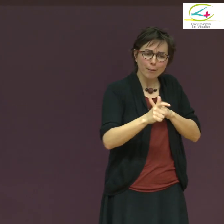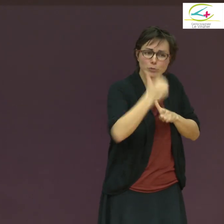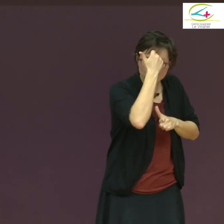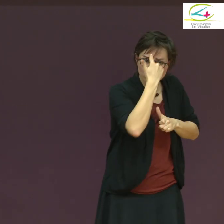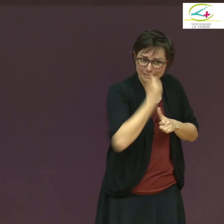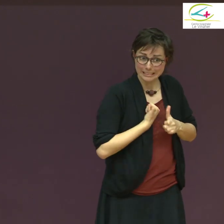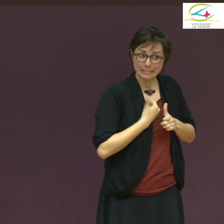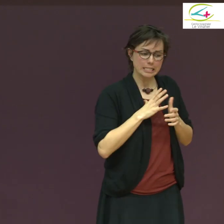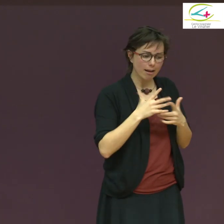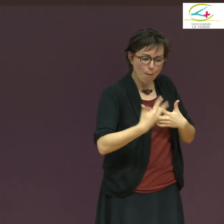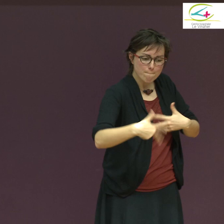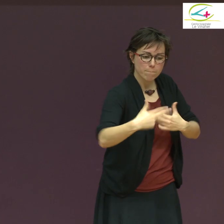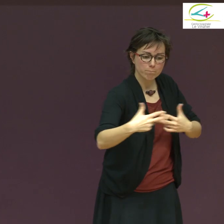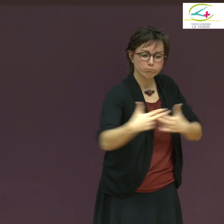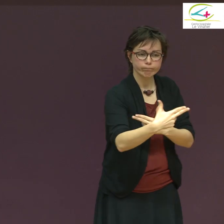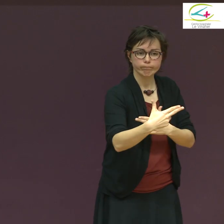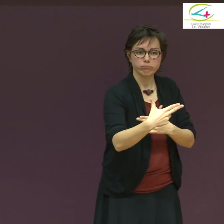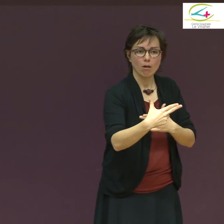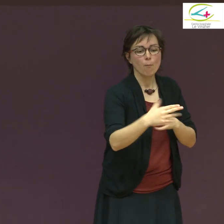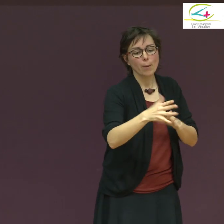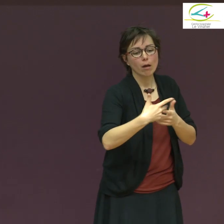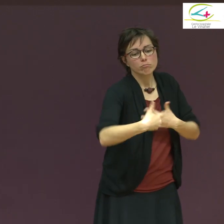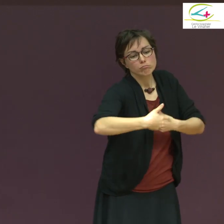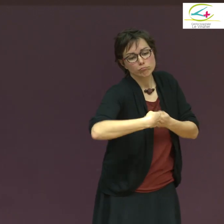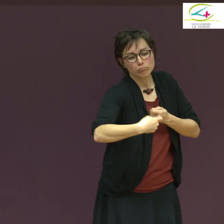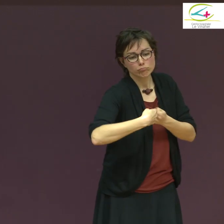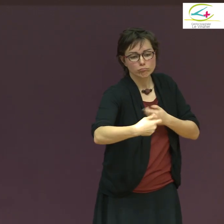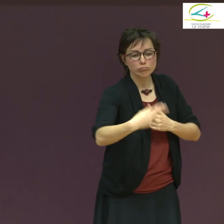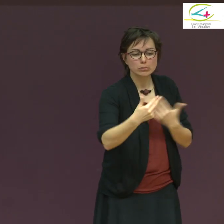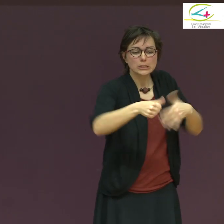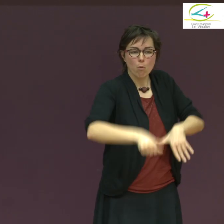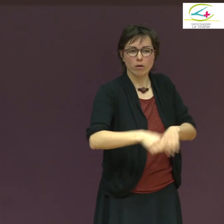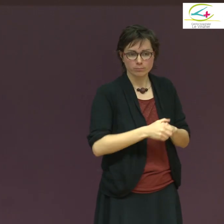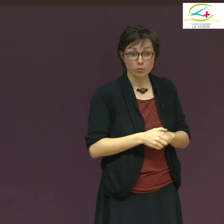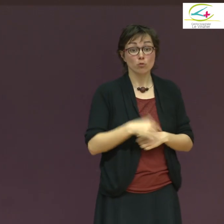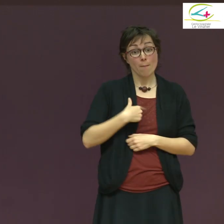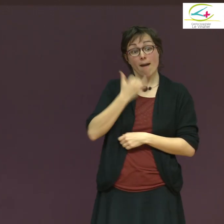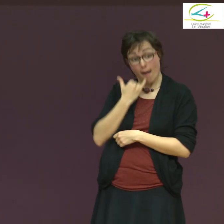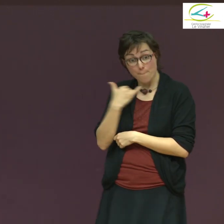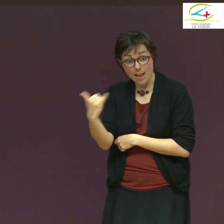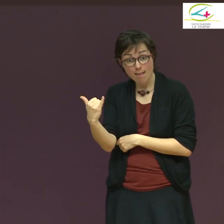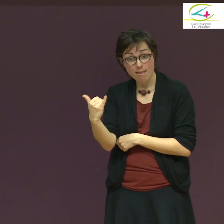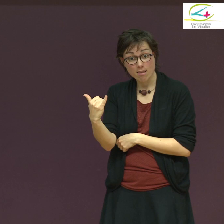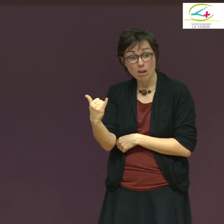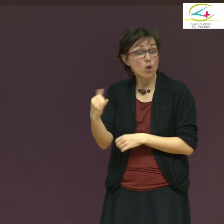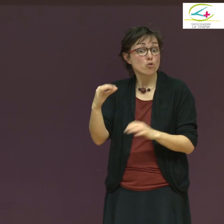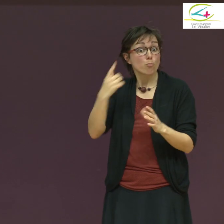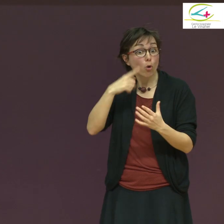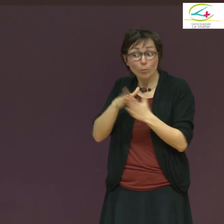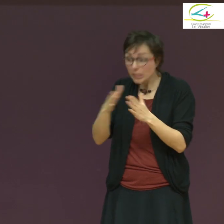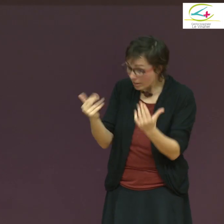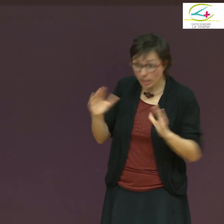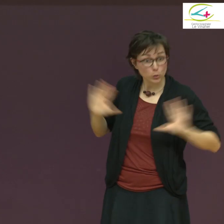temps, on va englober autour de 6 mois, et voyez, on l'appelle au téléphone, hein, juste pour demander comment